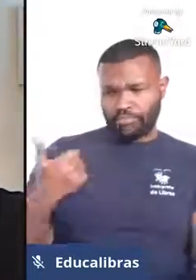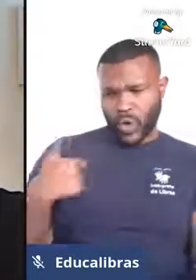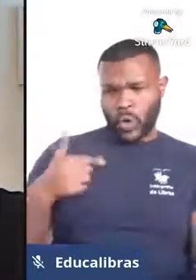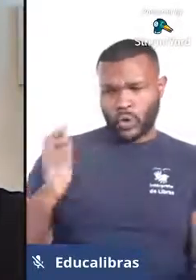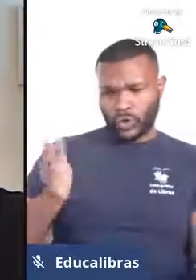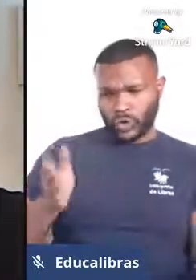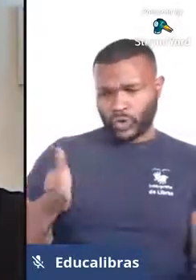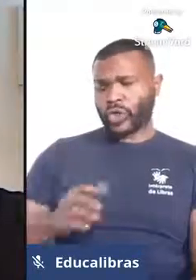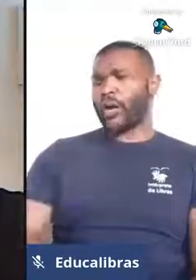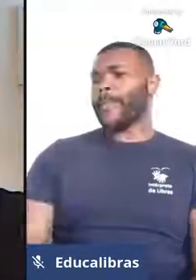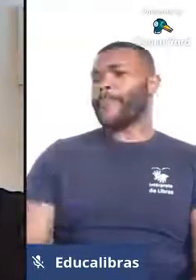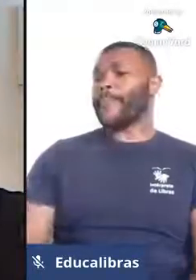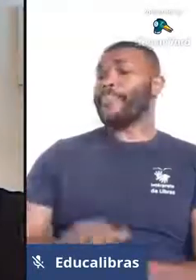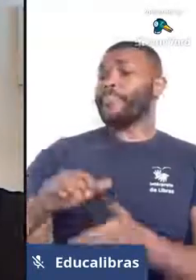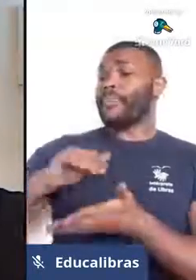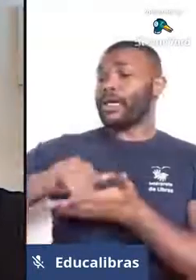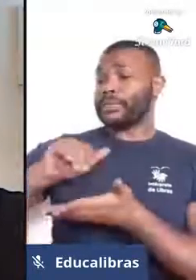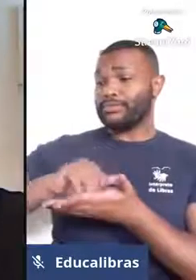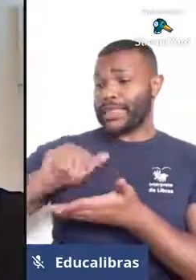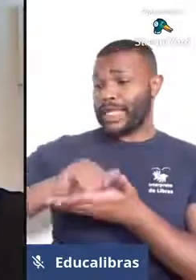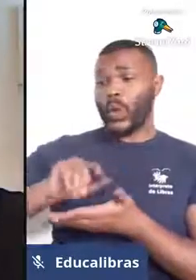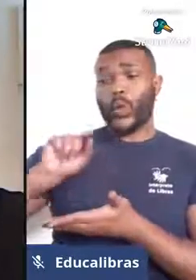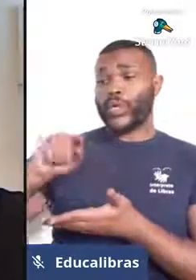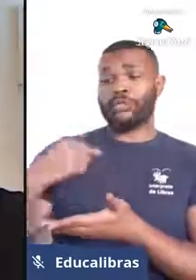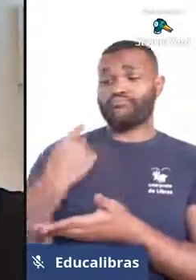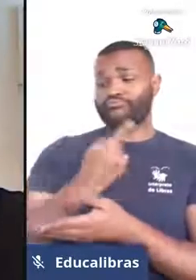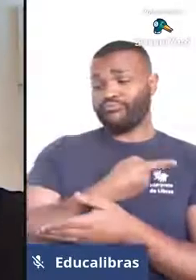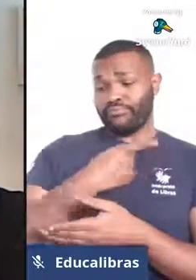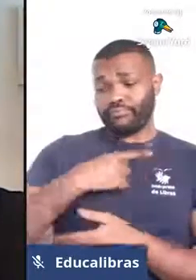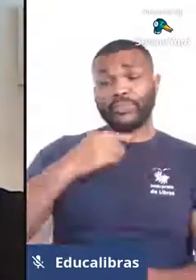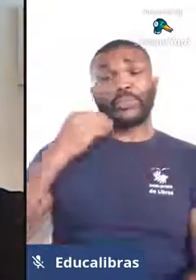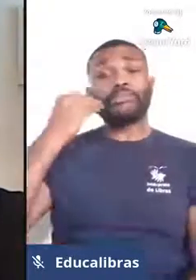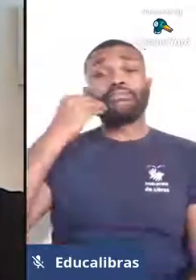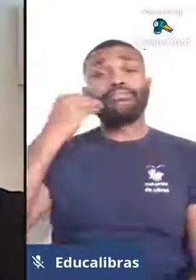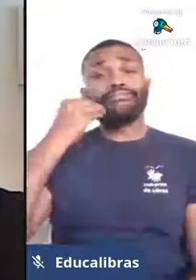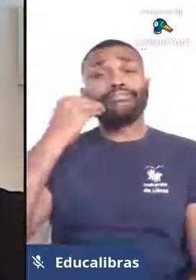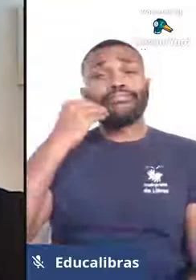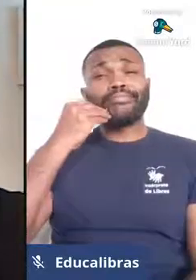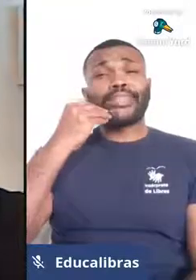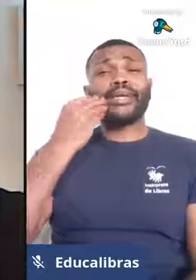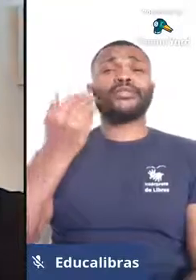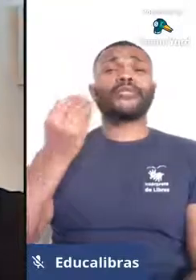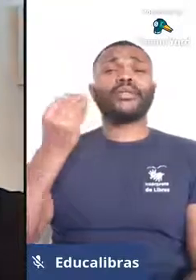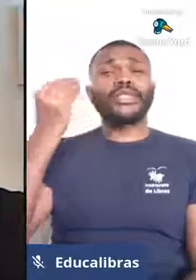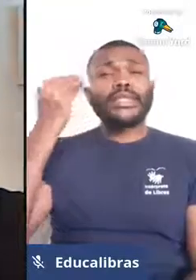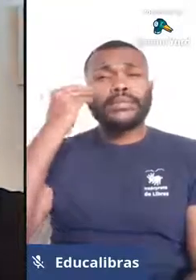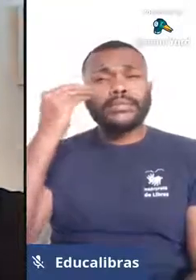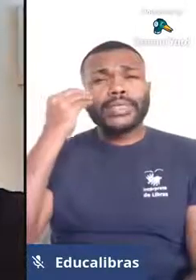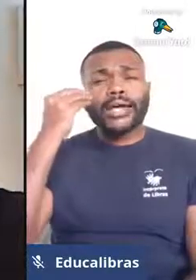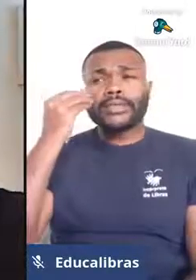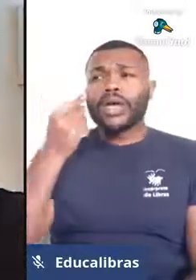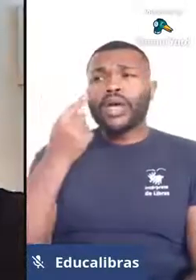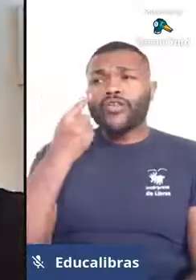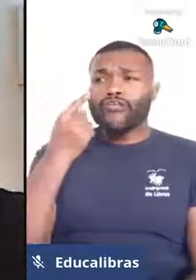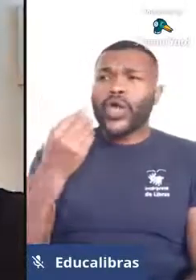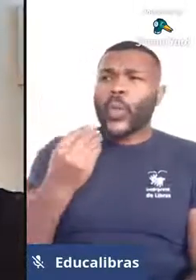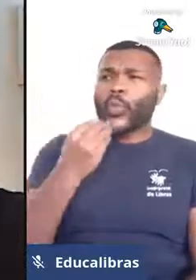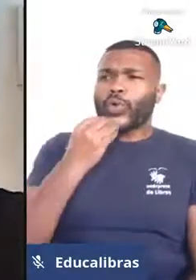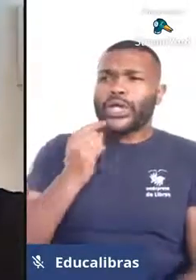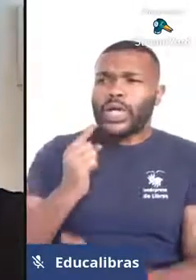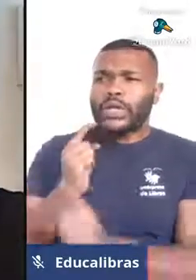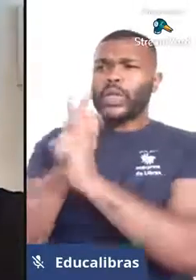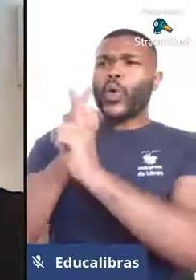essa secretaria, ela tenta, nós aqui, a gente tenta qualquer brecha que a gente acha que dá